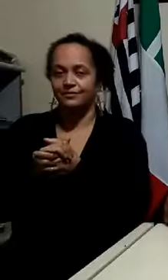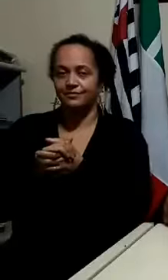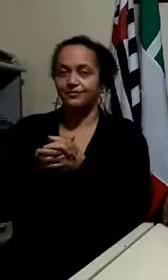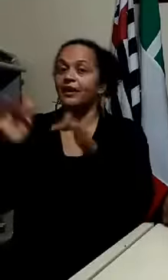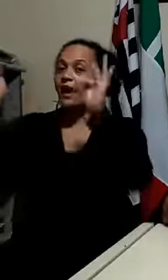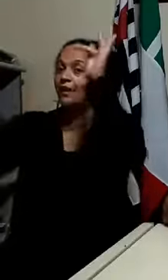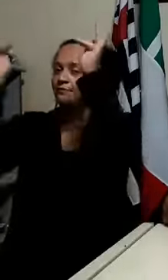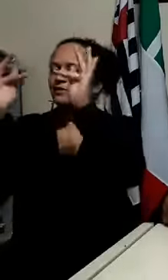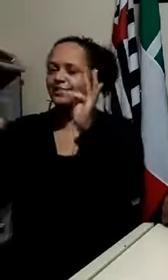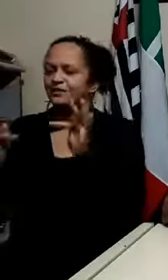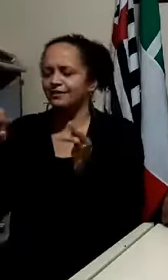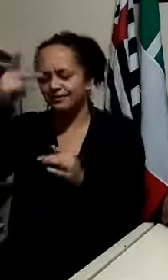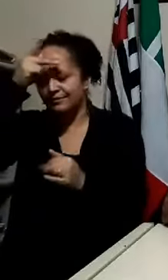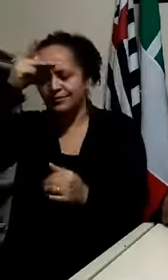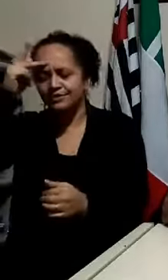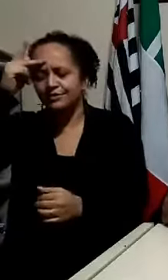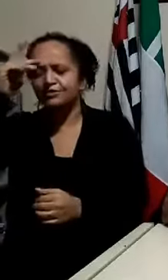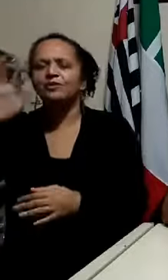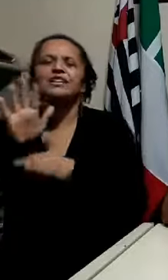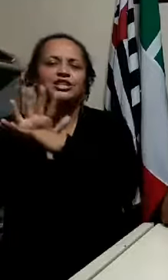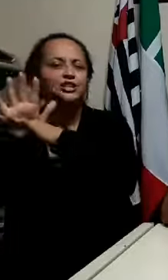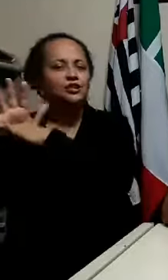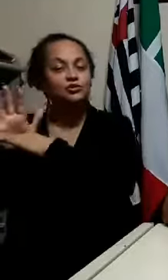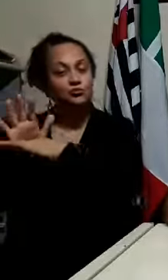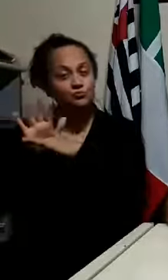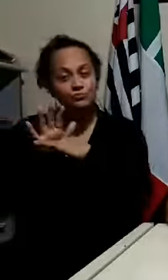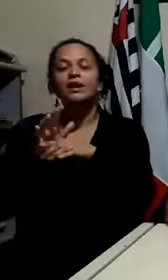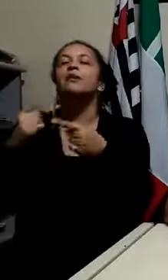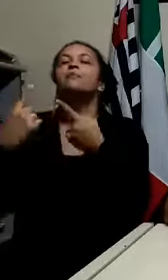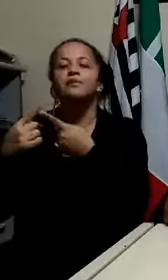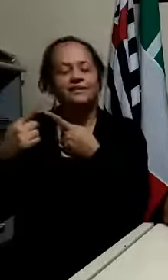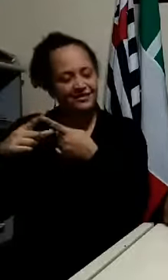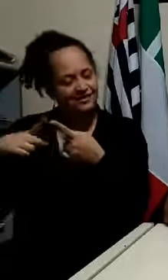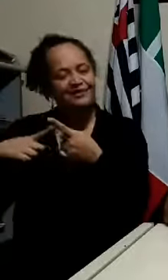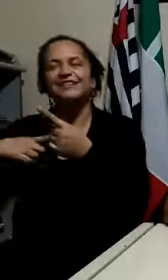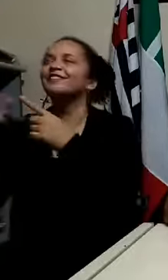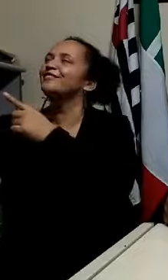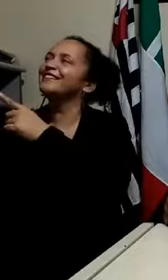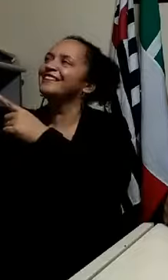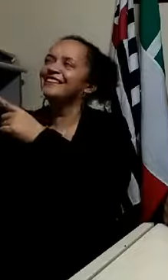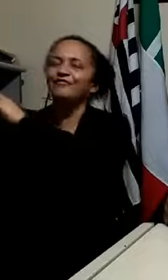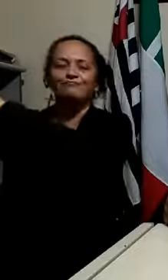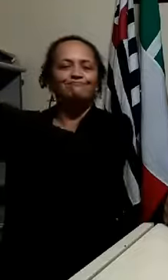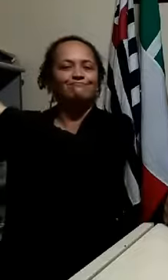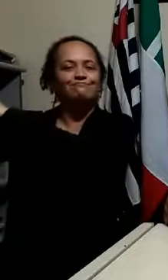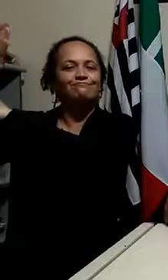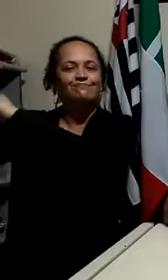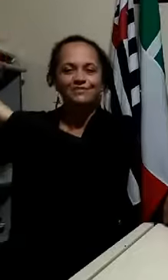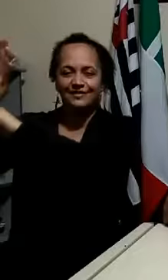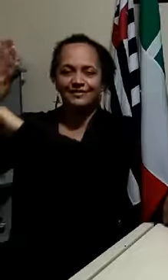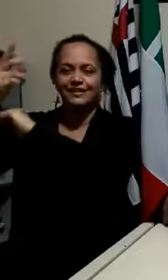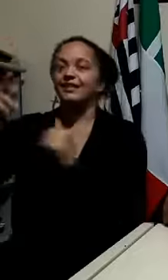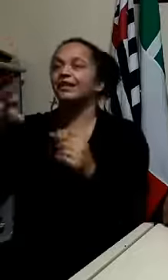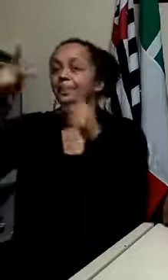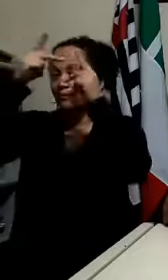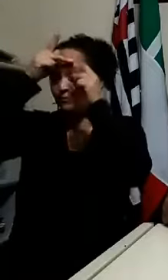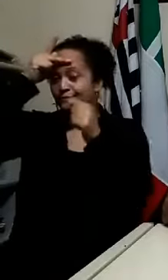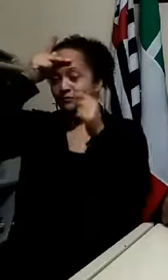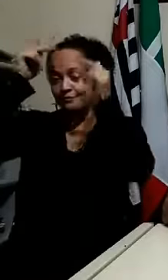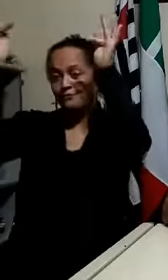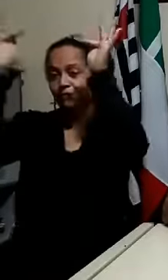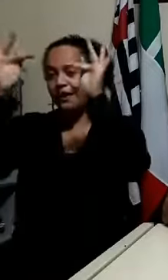alcançarão misericórdia. Felizes os limpos de coração, porque eles verão a